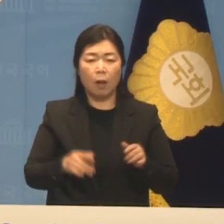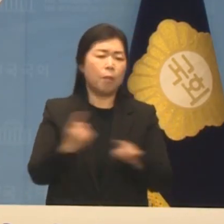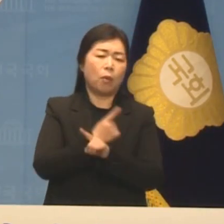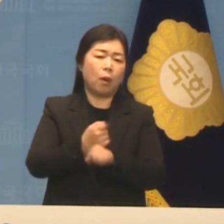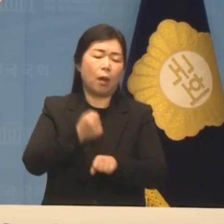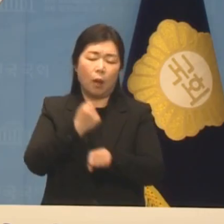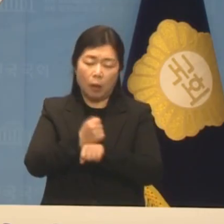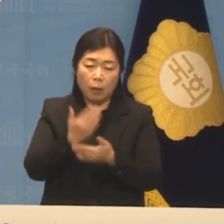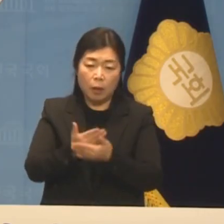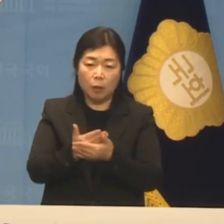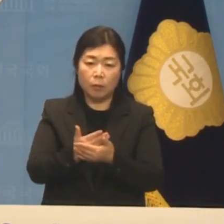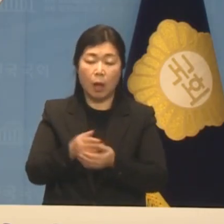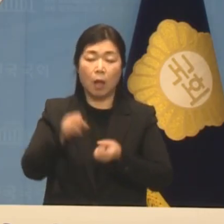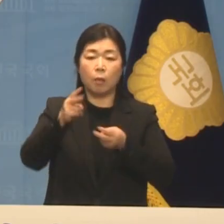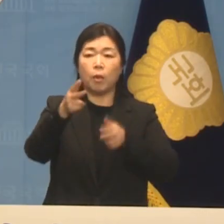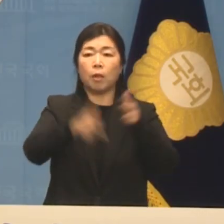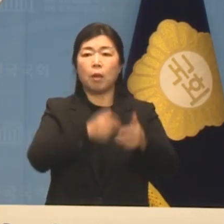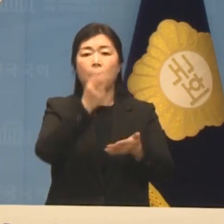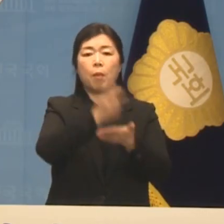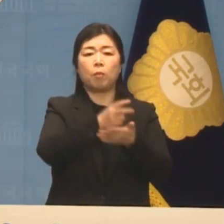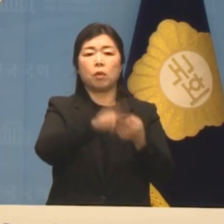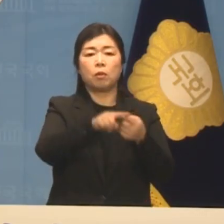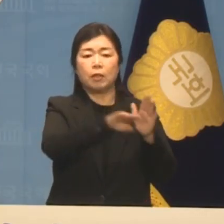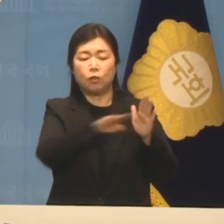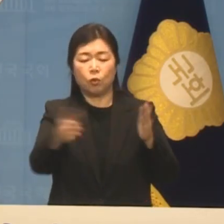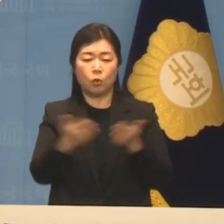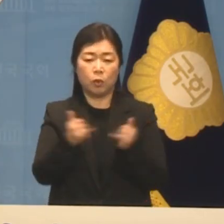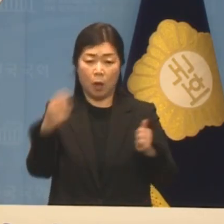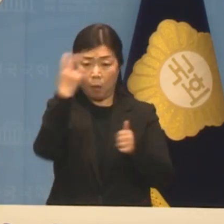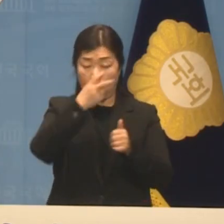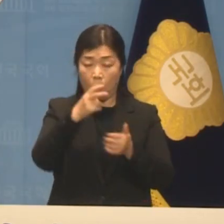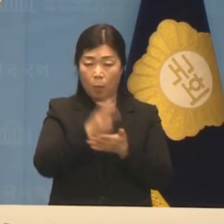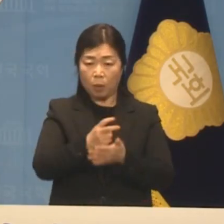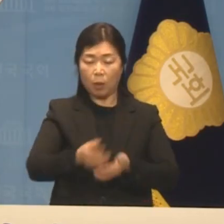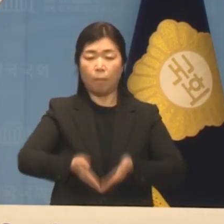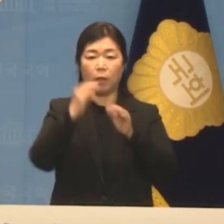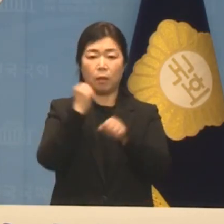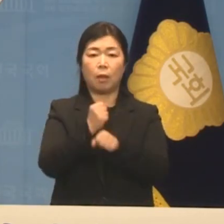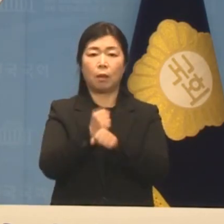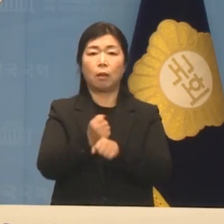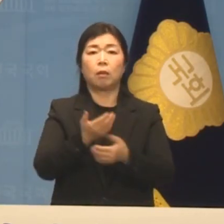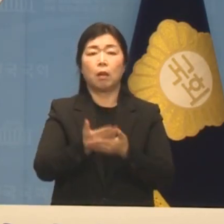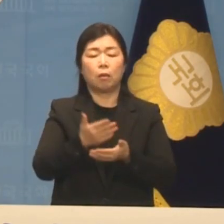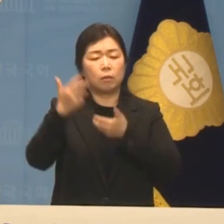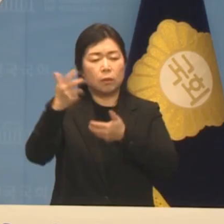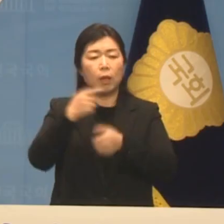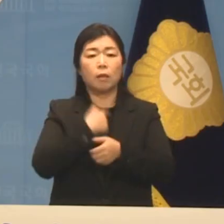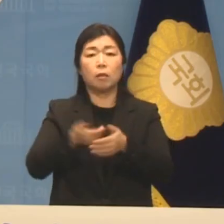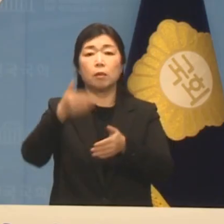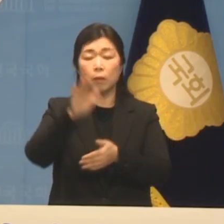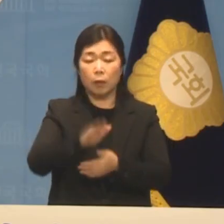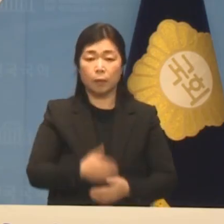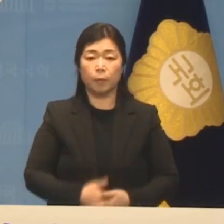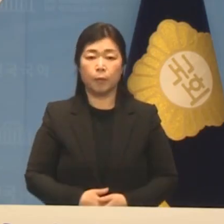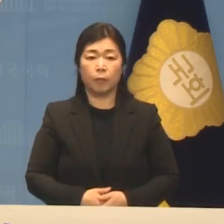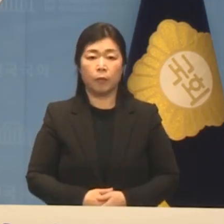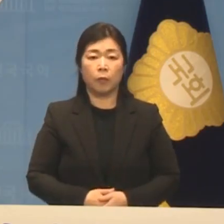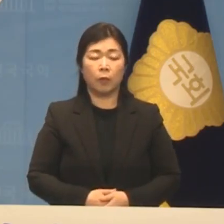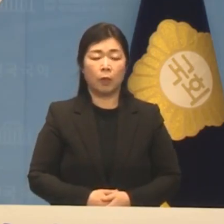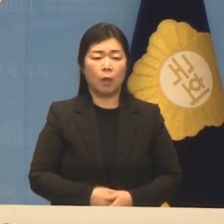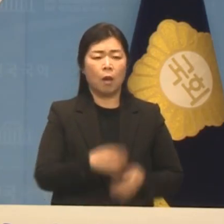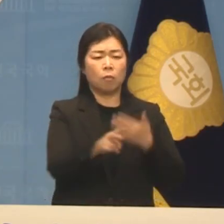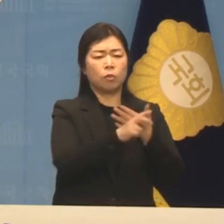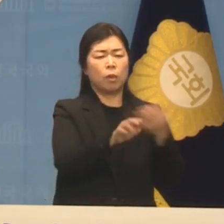택배 산업의 법적 기준과 노동자 보호 방안을 마련하자고 앞장섰습니다. 그렇게 무법천지나